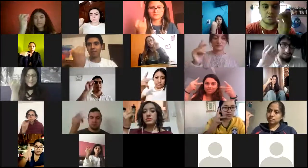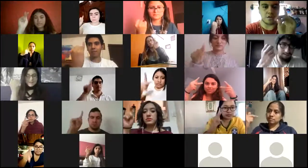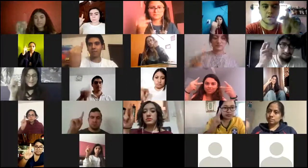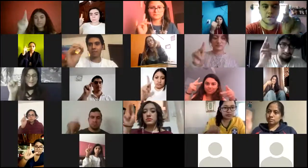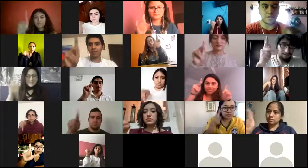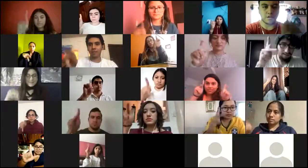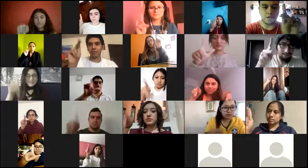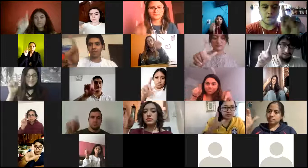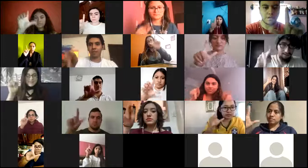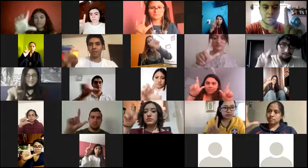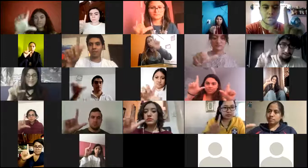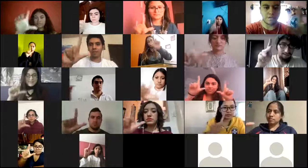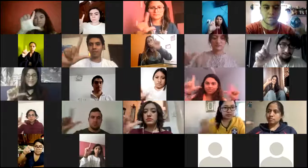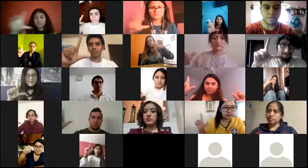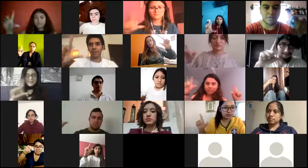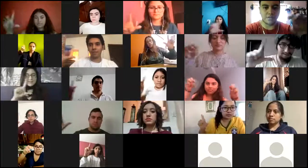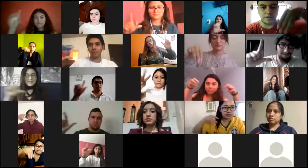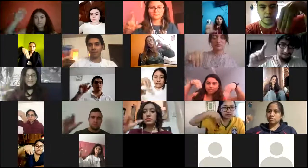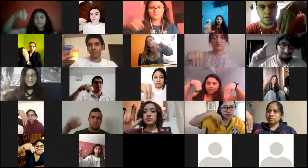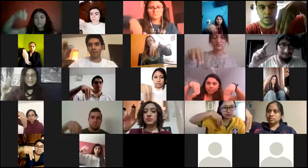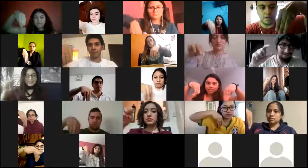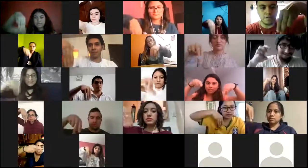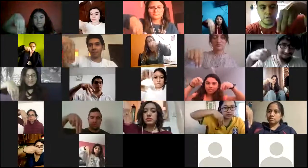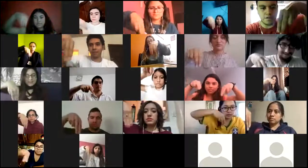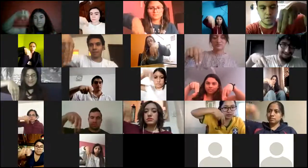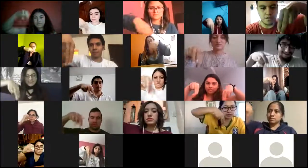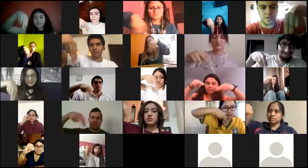Vayan a la velocidad de Ali, chicos.